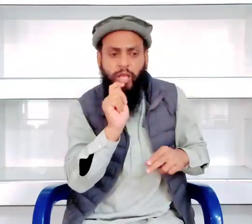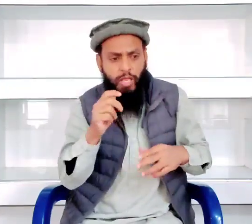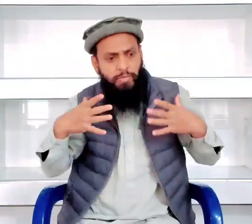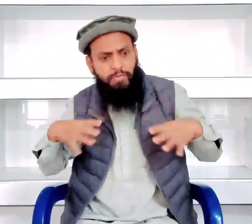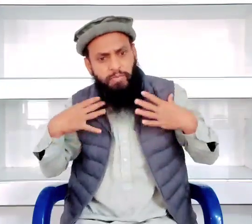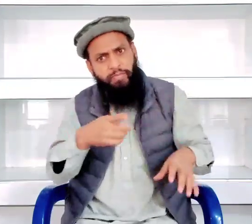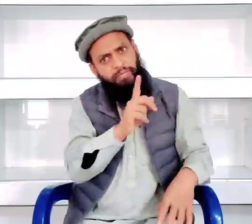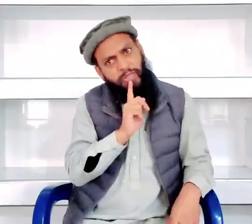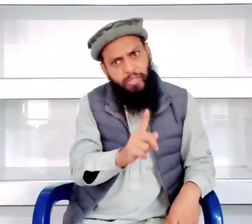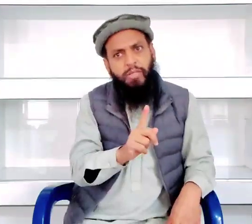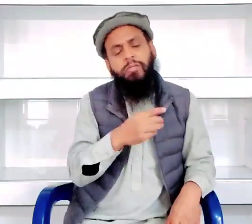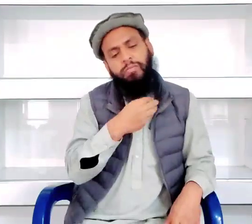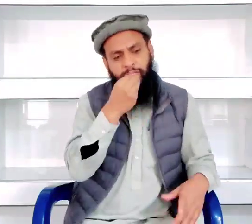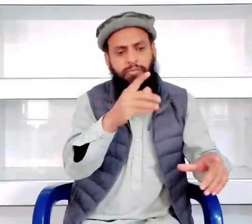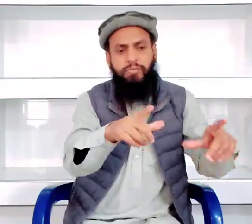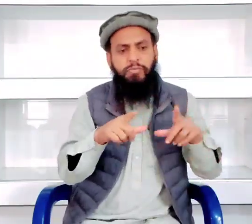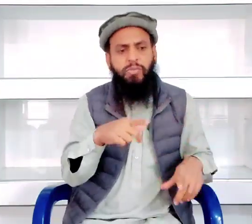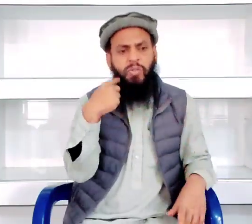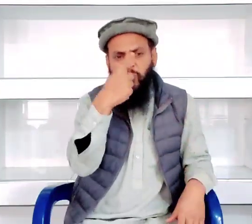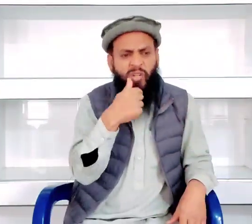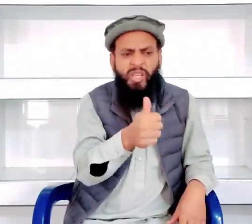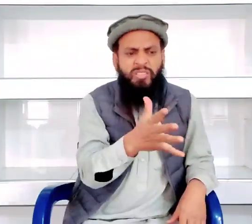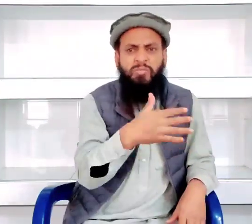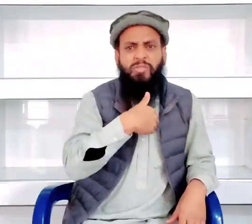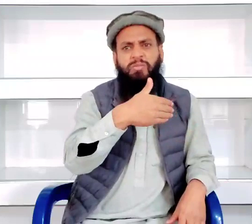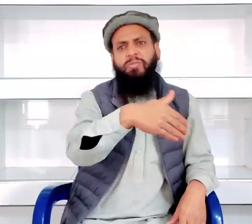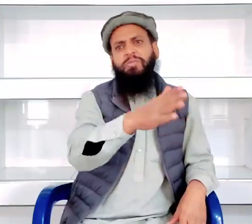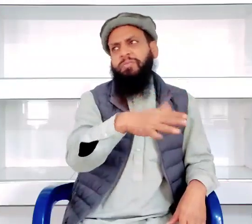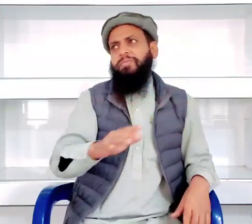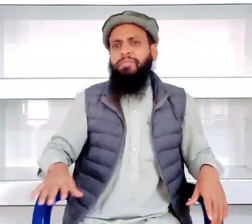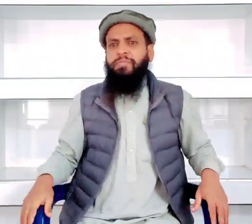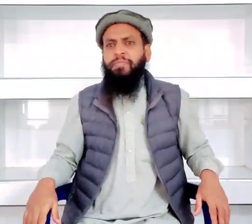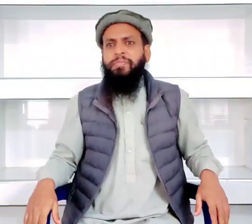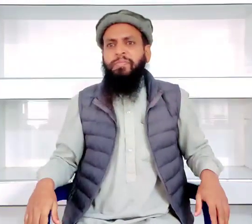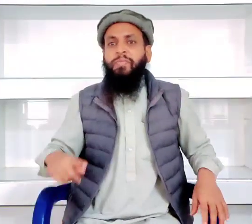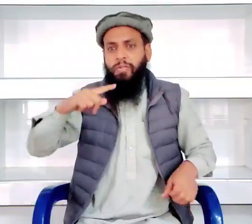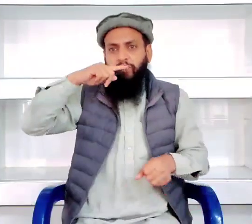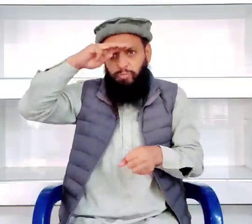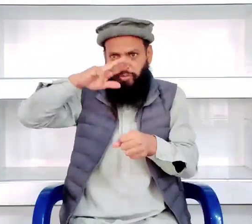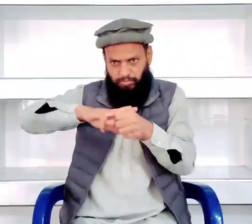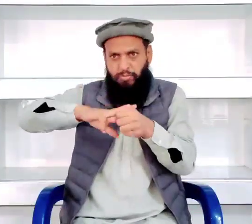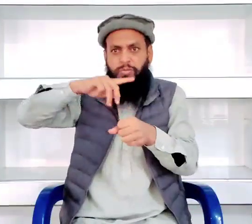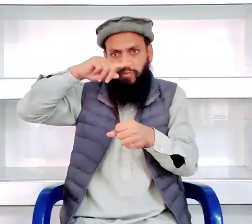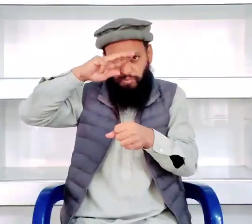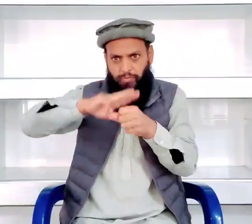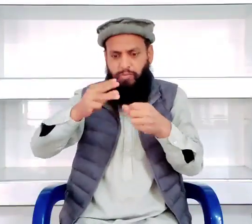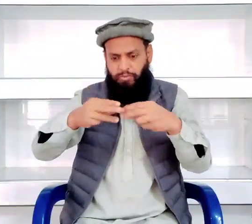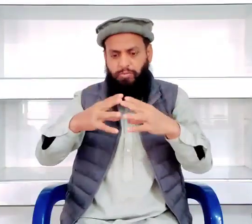جڑا بندہ منڈی کے اندر داخل ہوتا ہے بازار کے اندر داخل ہوتا ہے اور بازار کے اندر